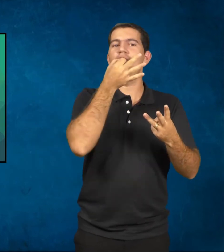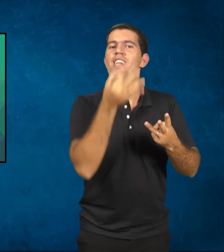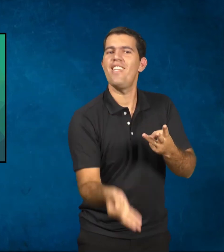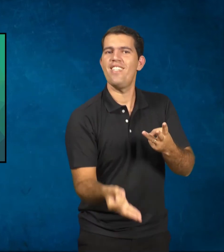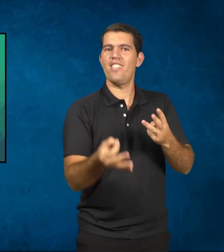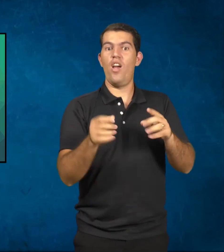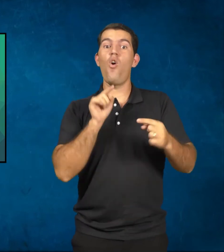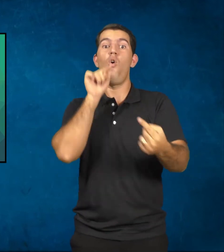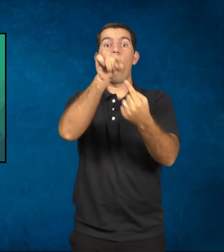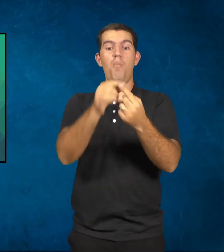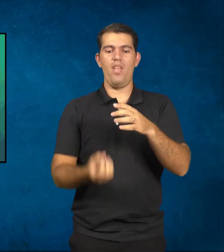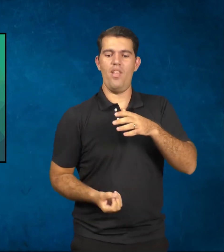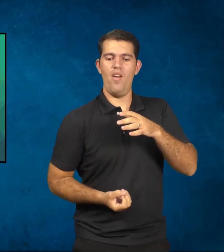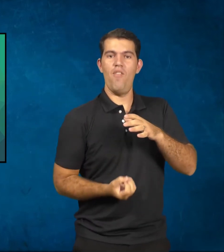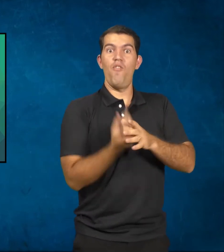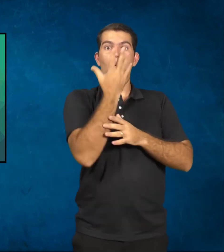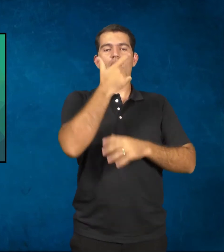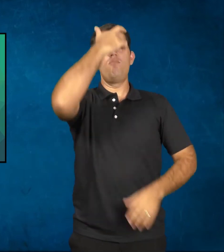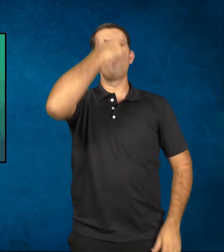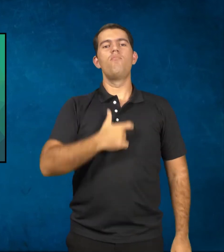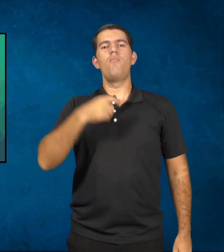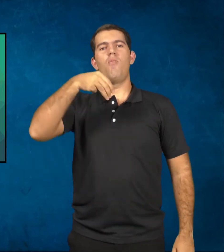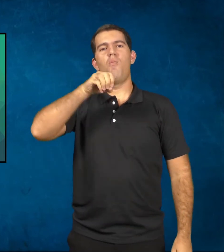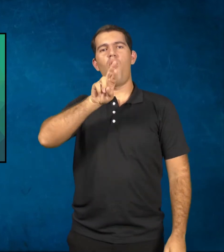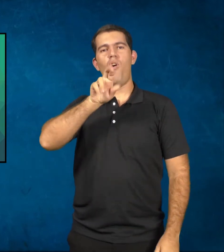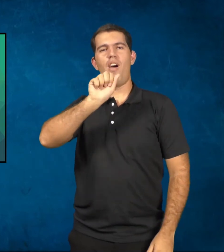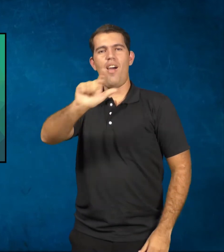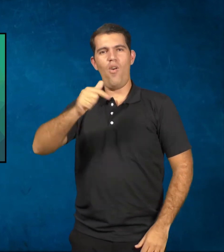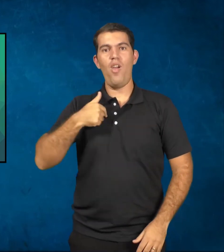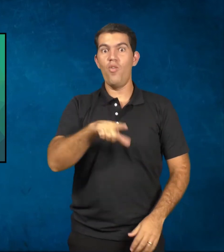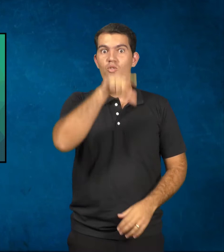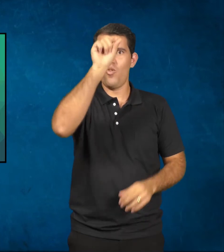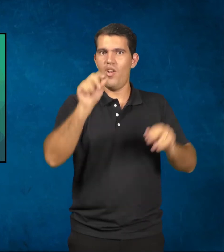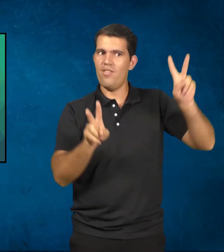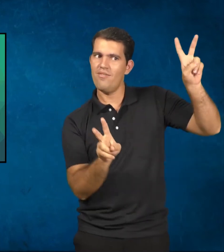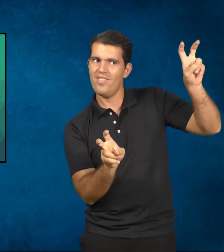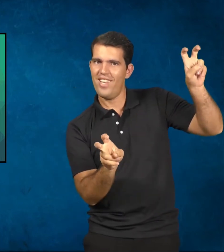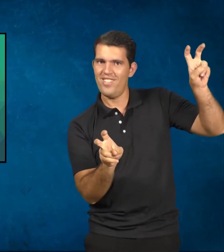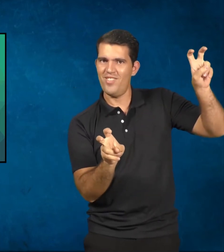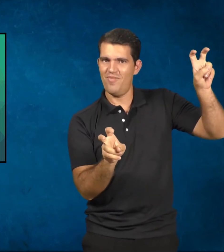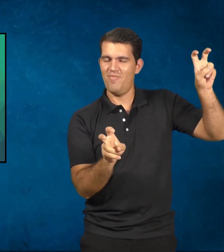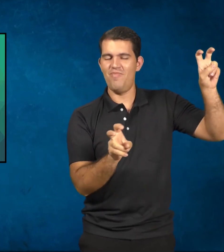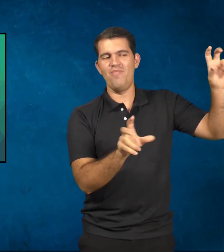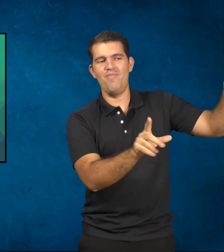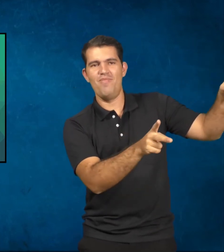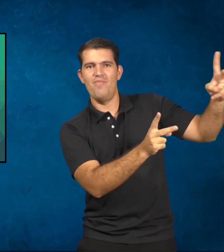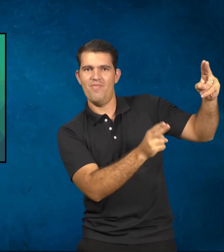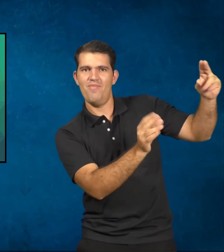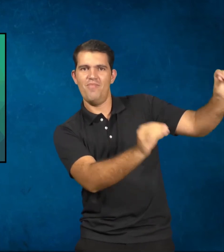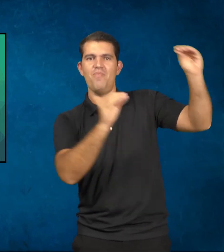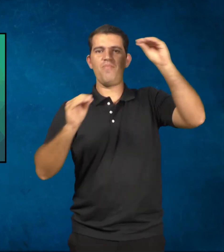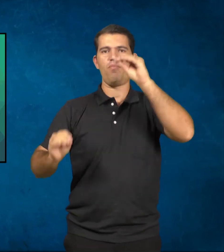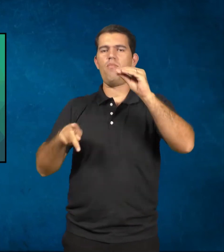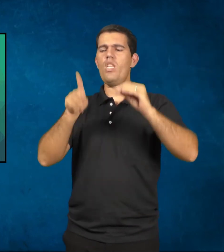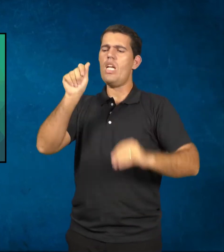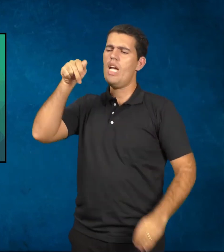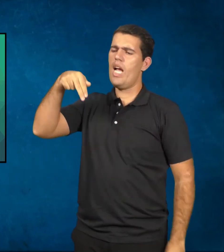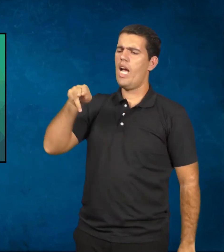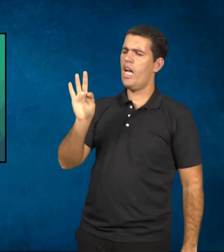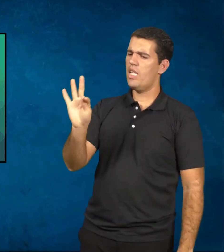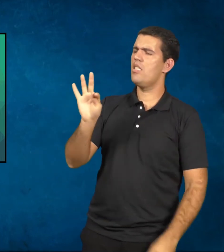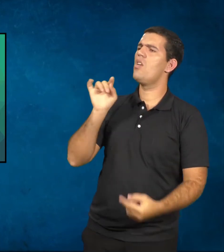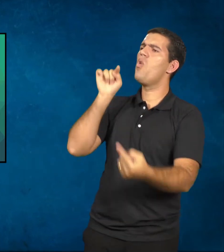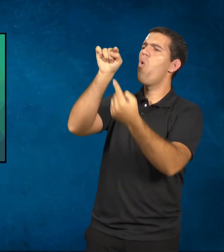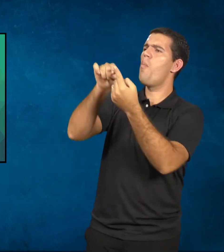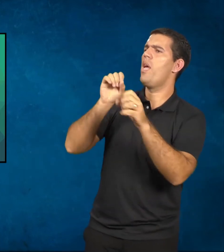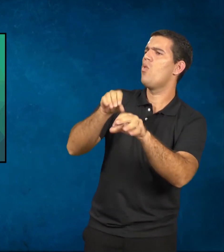a formação do sujeito moral. Selecionei um trecho do texto dele, abre aspas. Para Kant, a educação